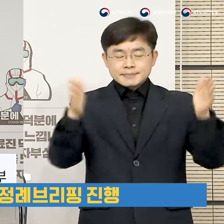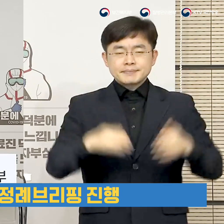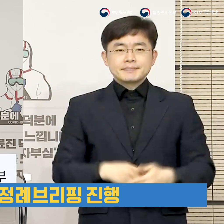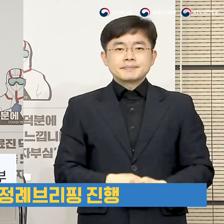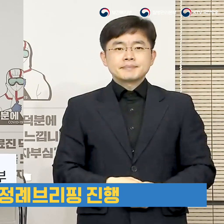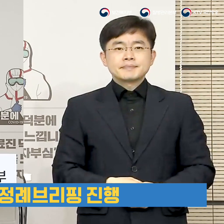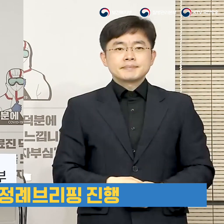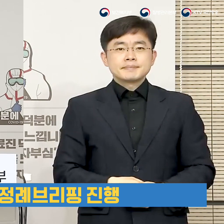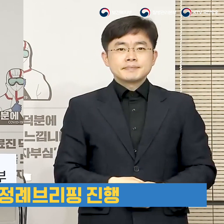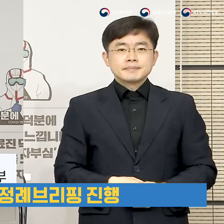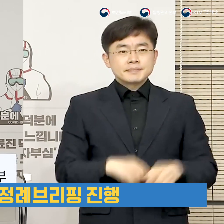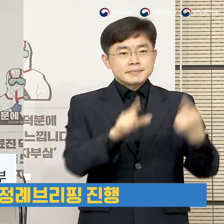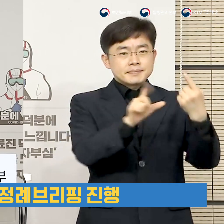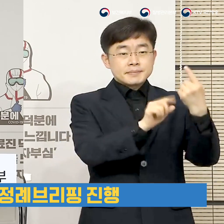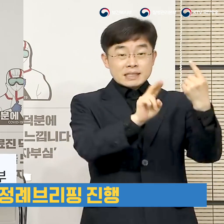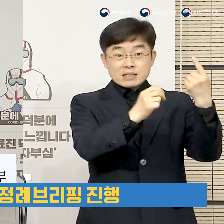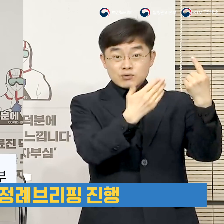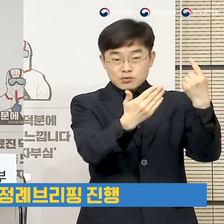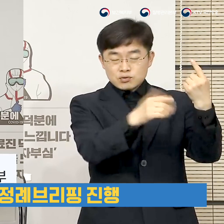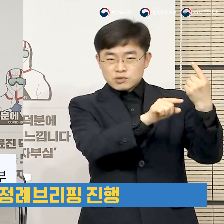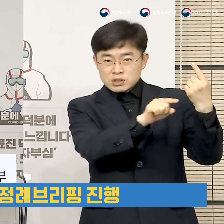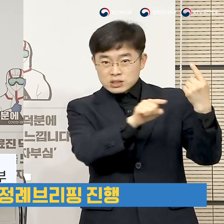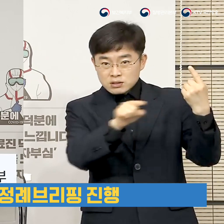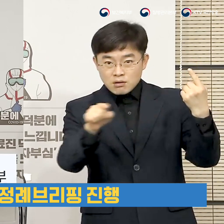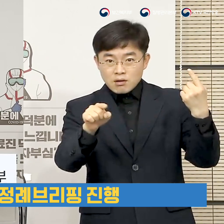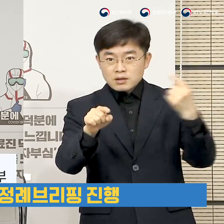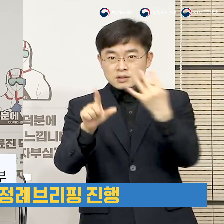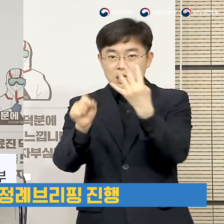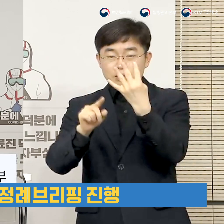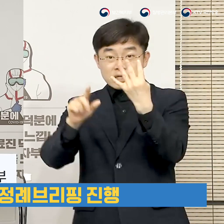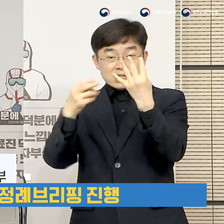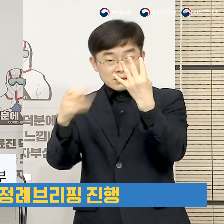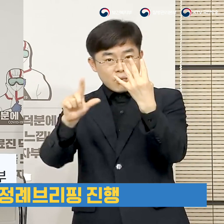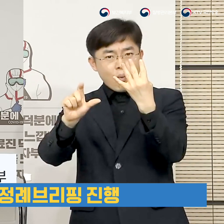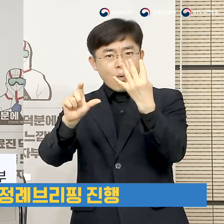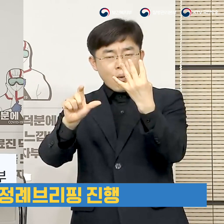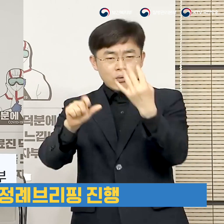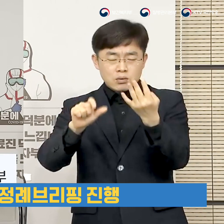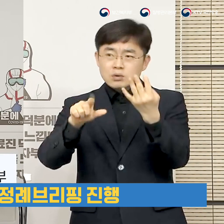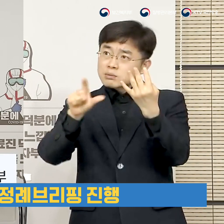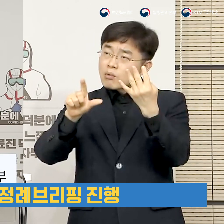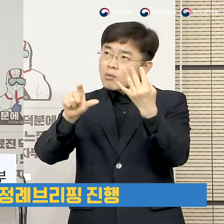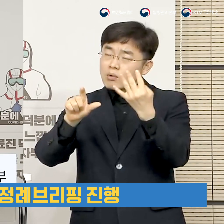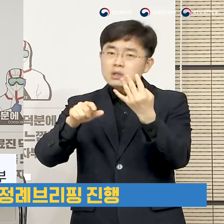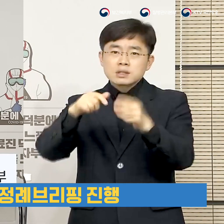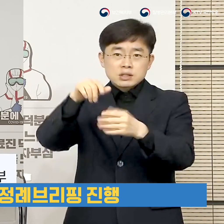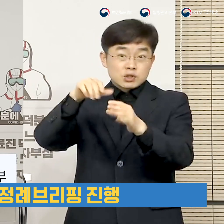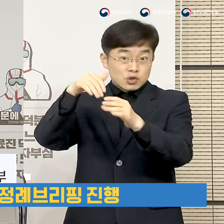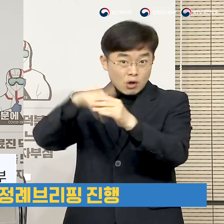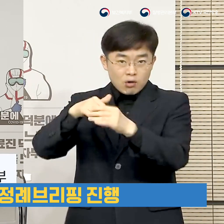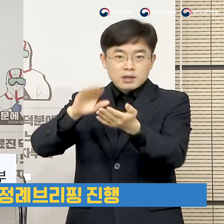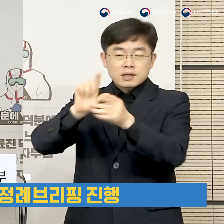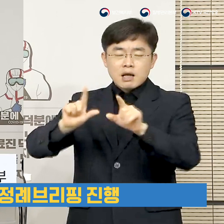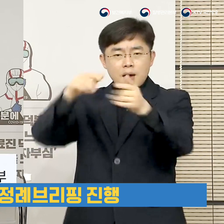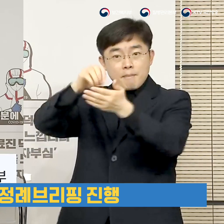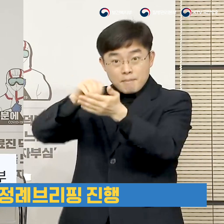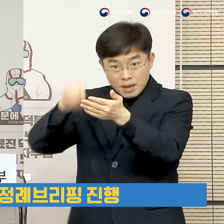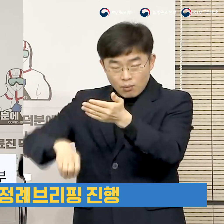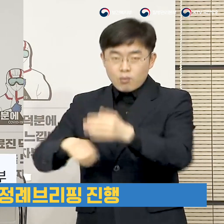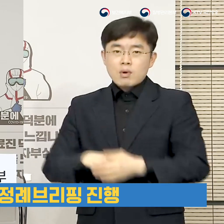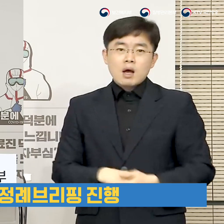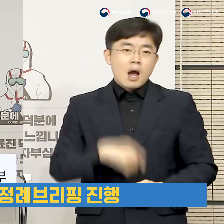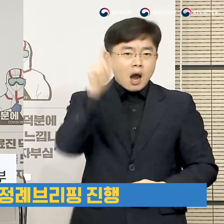있습니다. 1월 29일부터 4월 15일 총선일을 제외하고는 매일 2차례